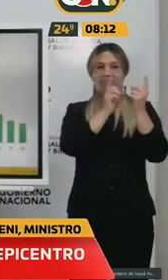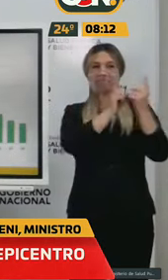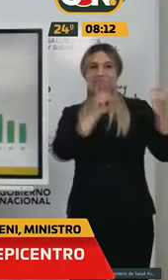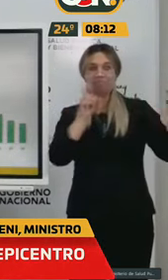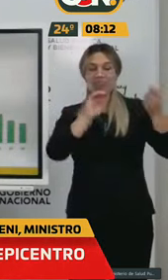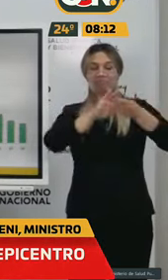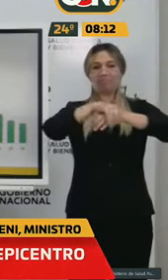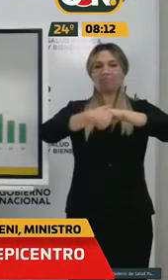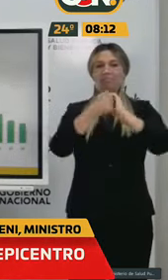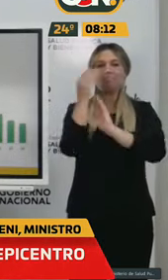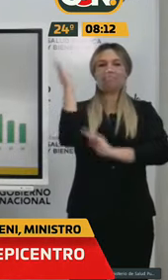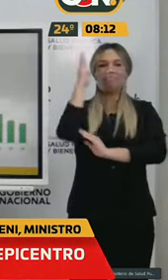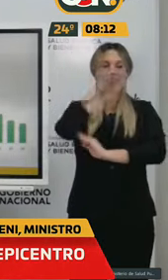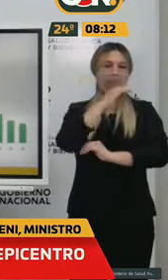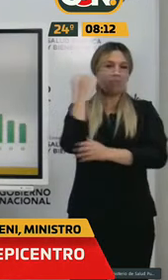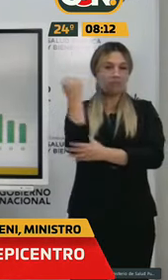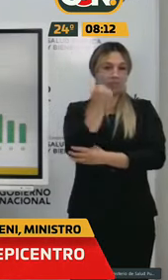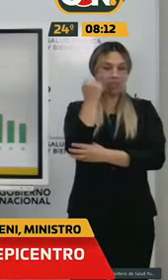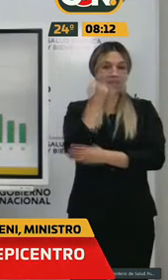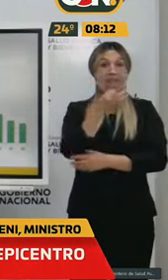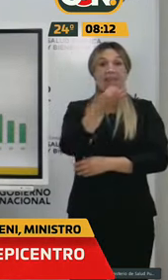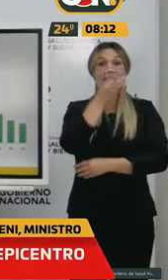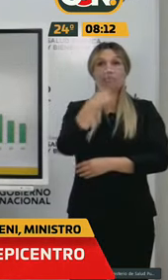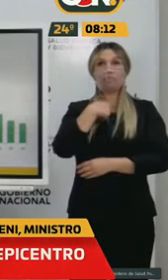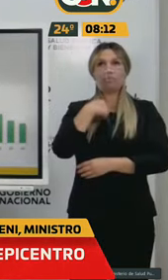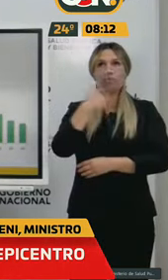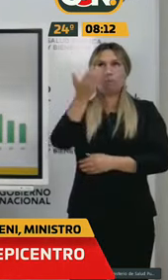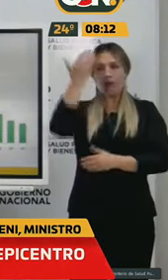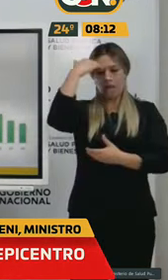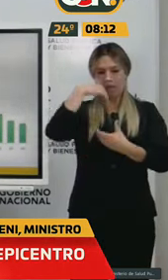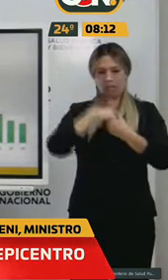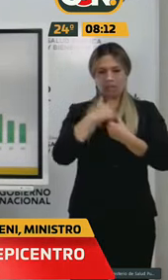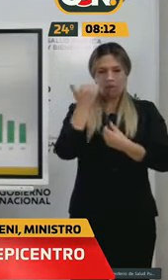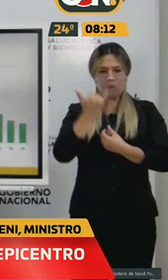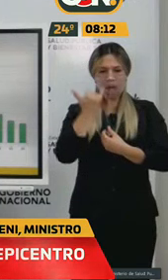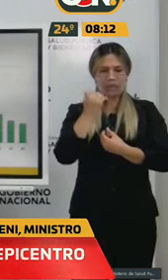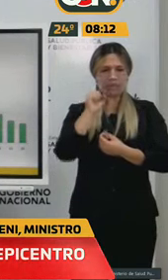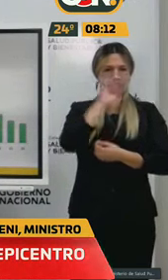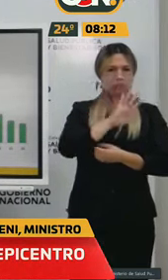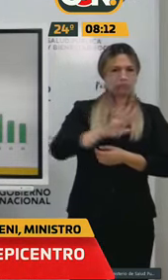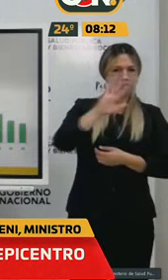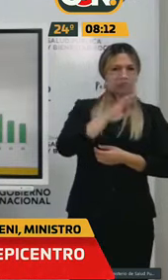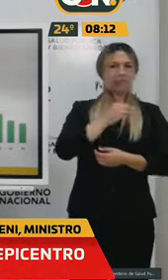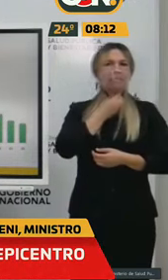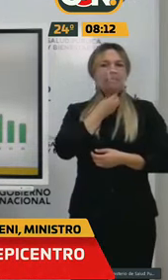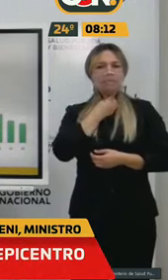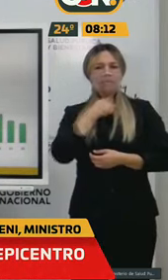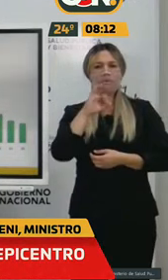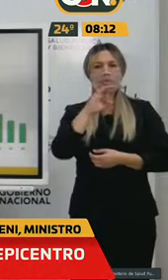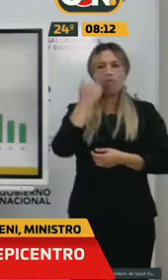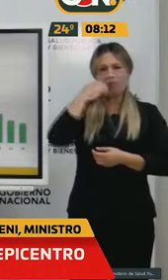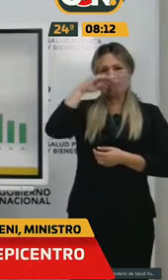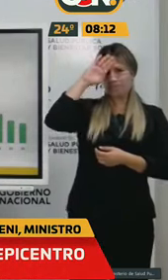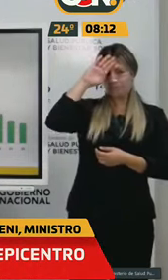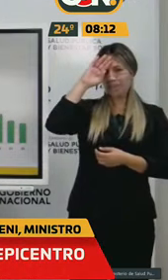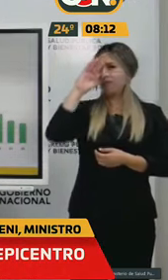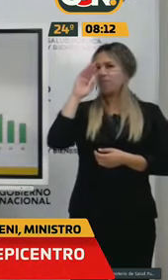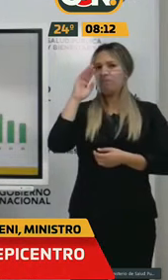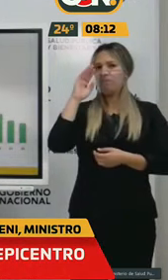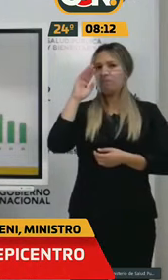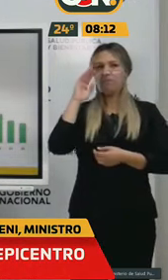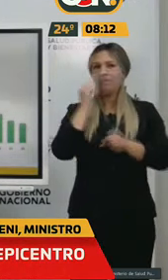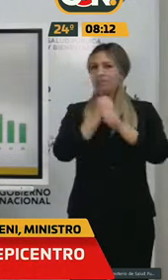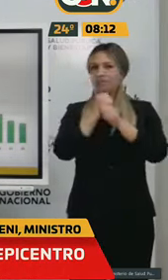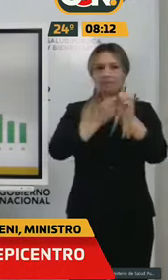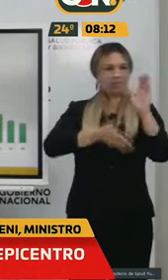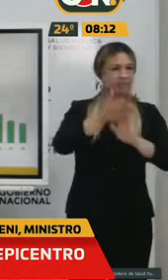muy particularmente si tenemos síntomas sospechosos, no acudamos al trabajo, no expongamos a nuestros familiares